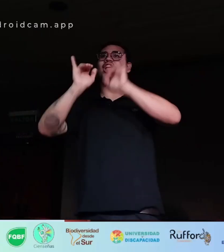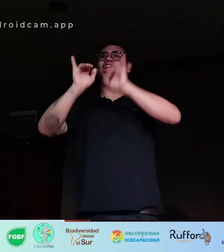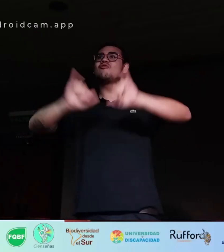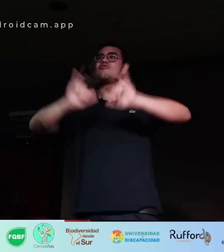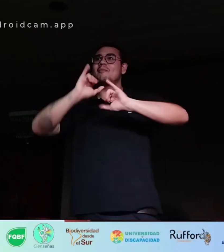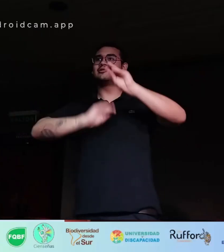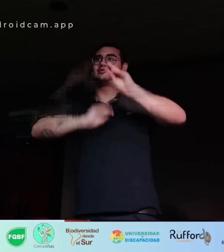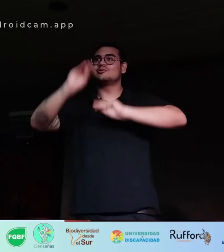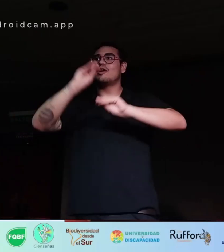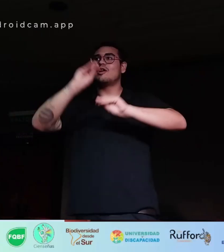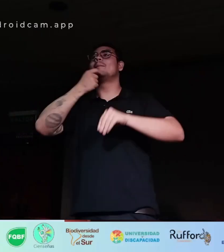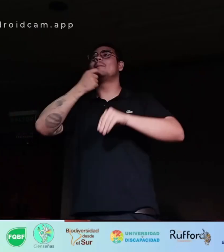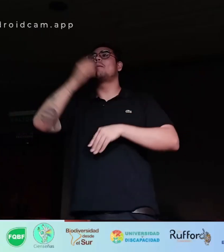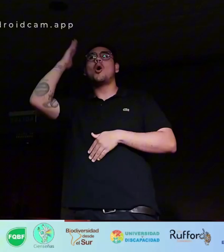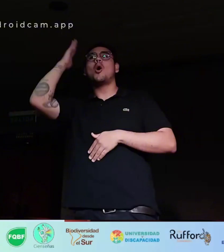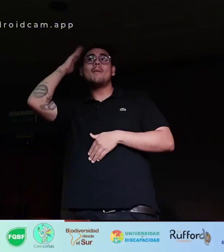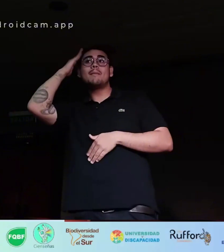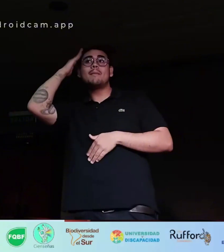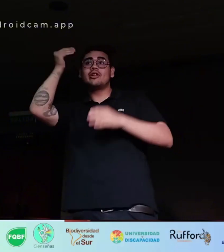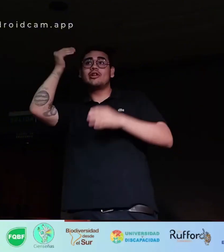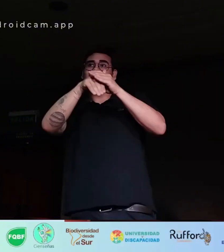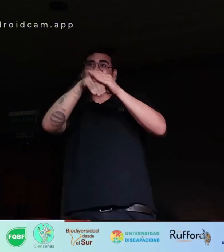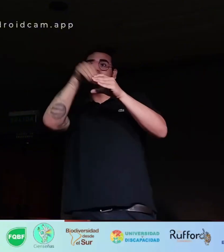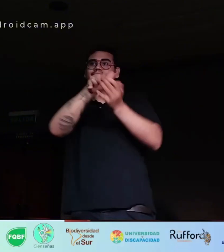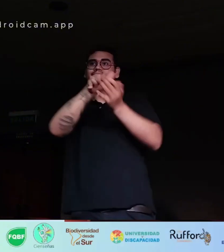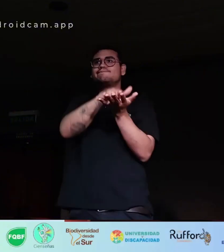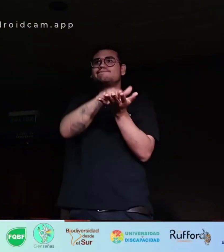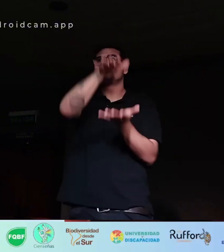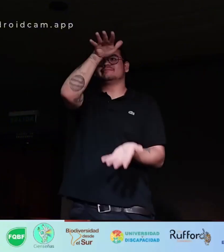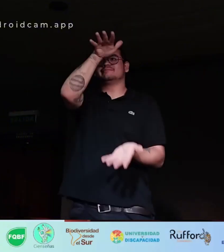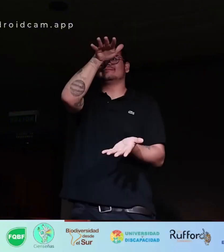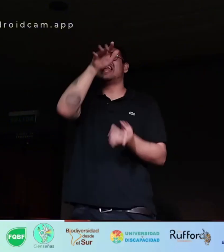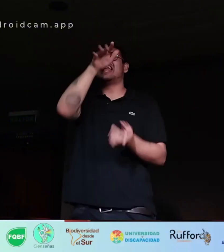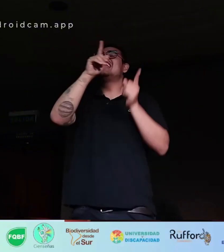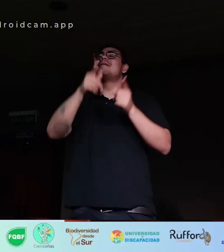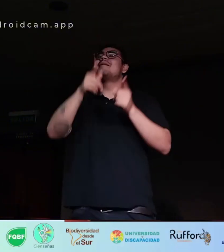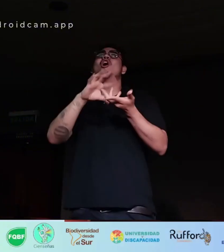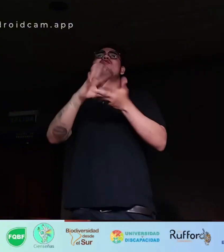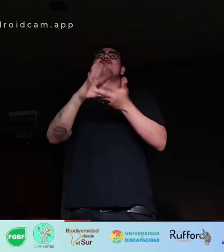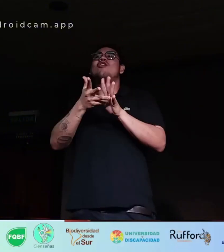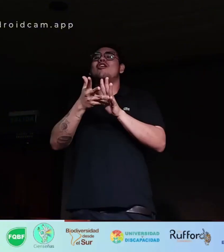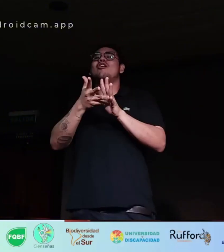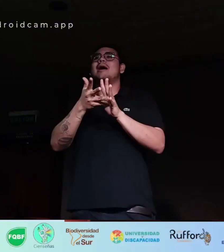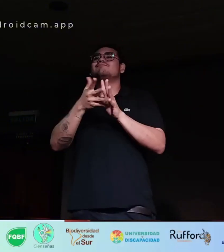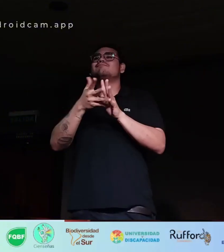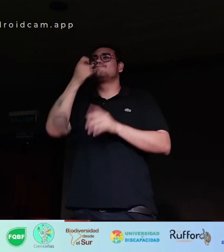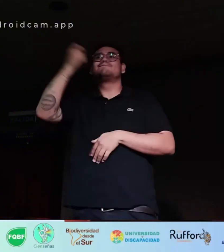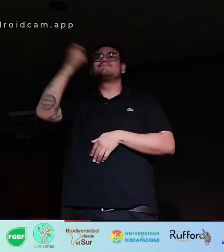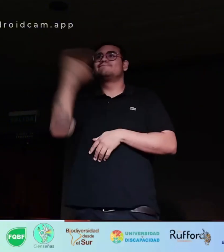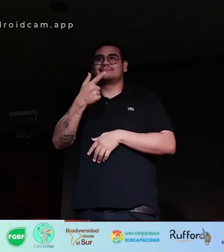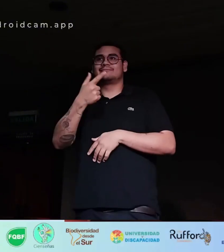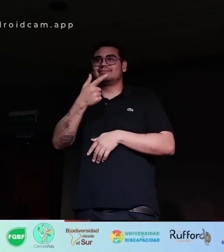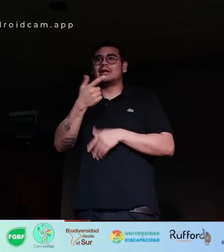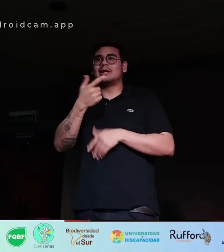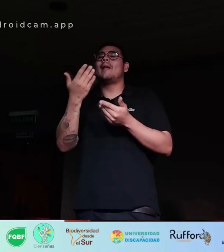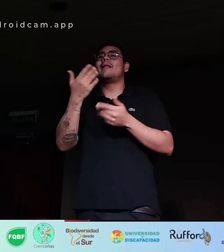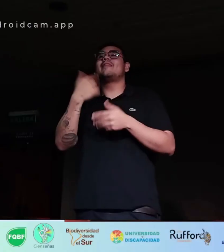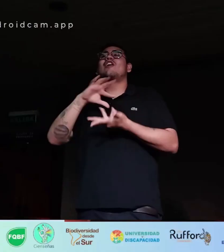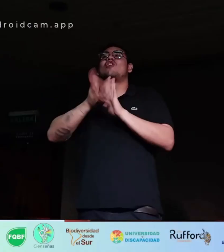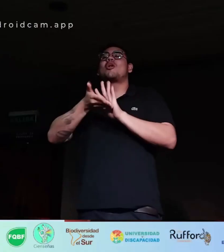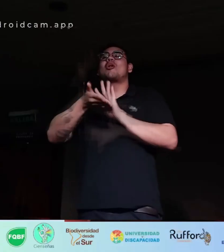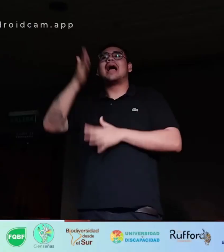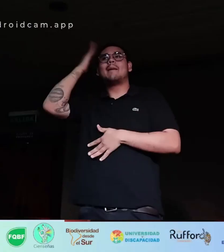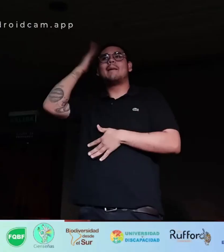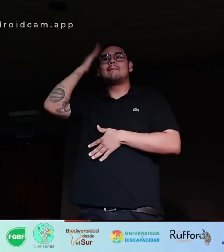almacenamiento, y no solamente de almacenamiento, sino más de cómputo, porque mi computadora explota, llega a un punto que ya no puede